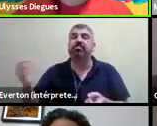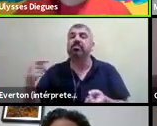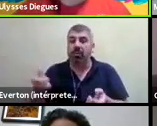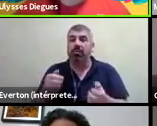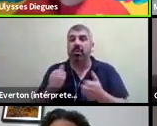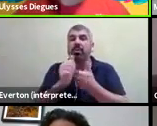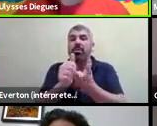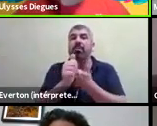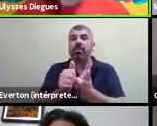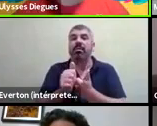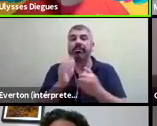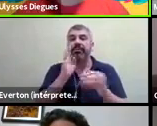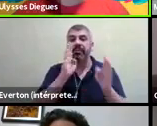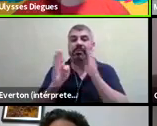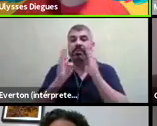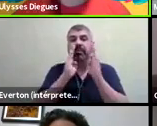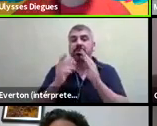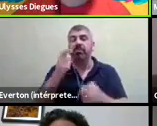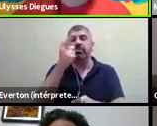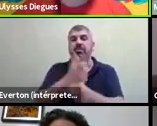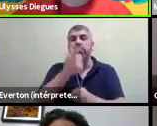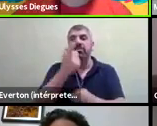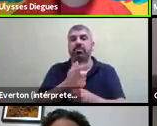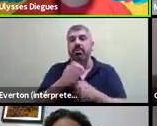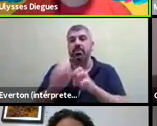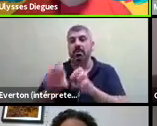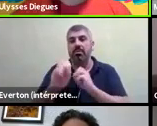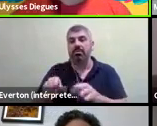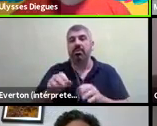no Facebook dos Gestores Educacionais,